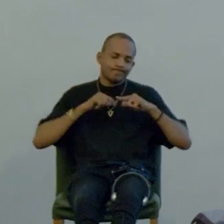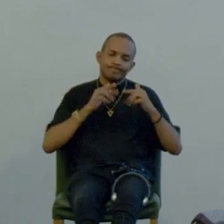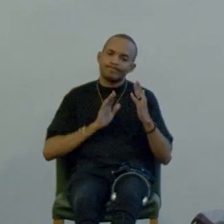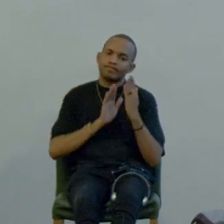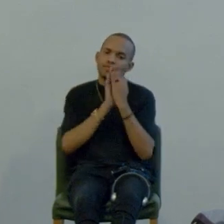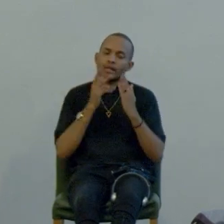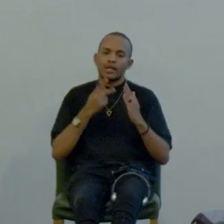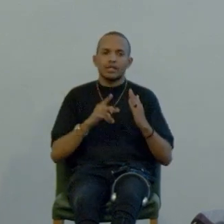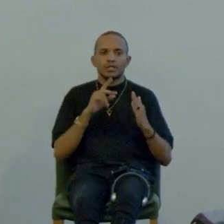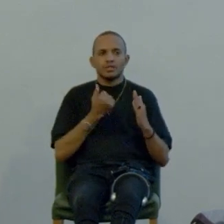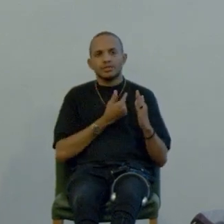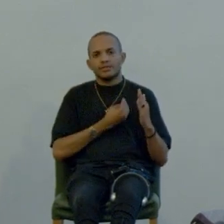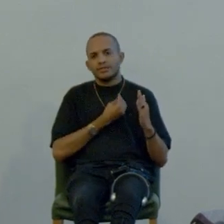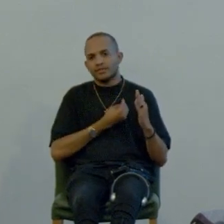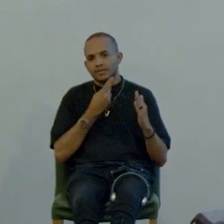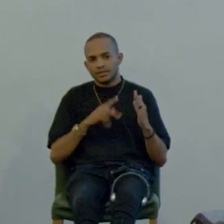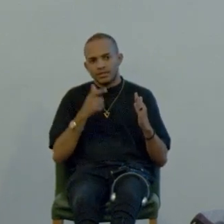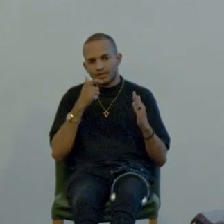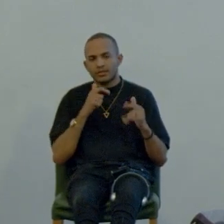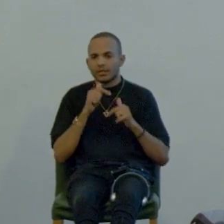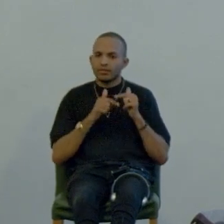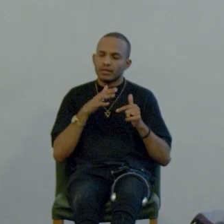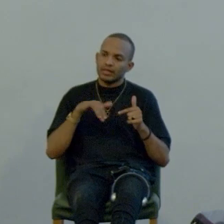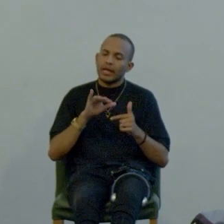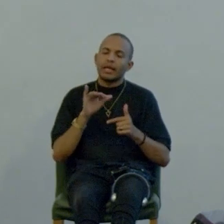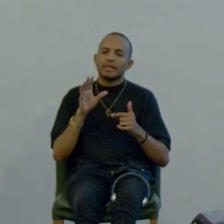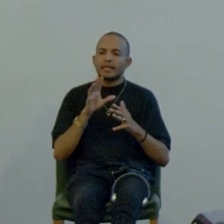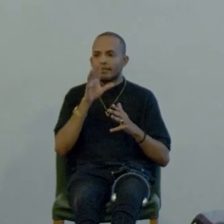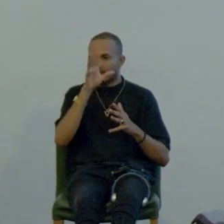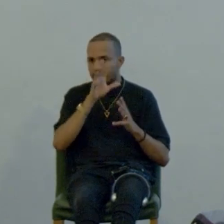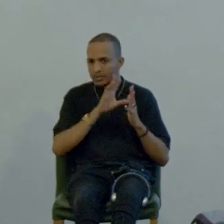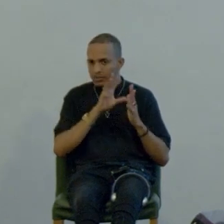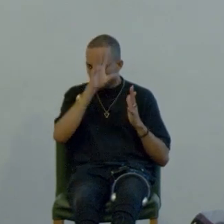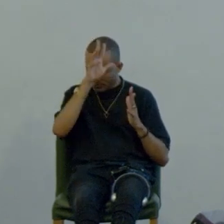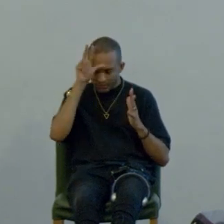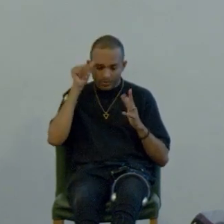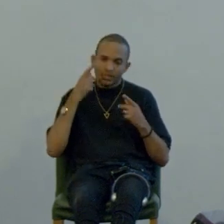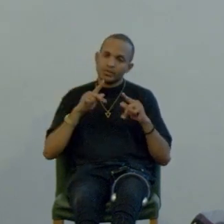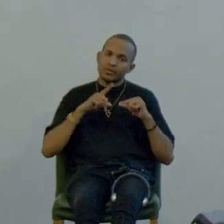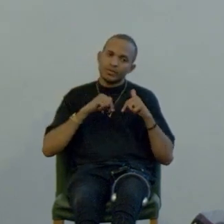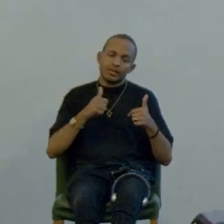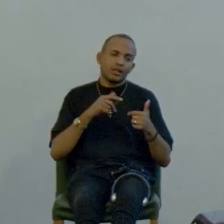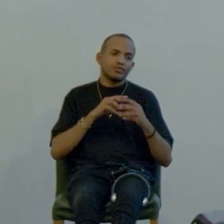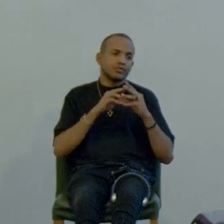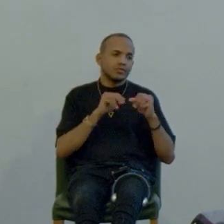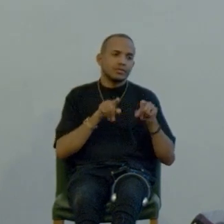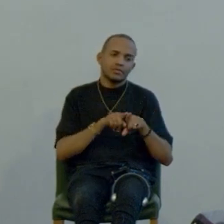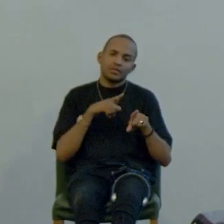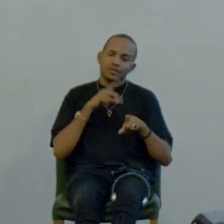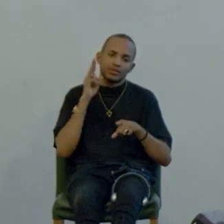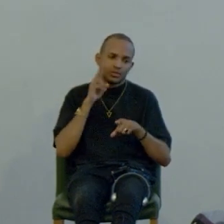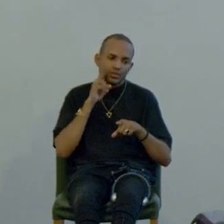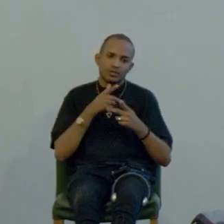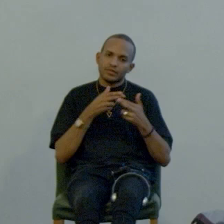né? No nosso caso, nós que vivemos aqui, e eu que trabalho na região amazônica, essa batalha é uma batalha contra a destruição disso, né? A gente tem uma história